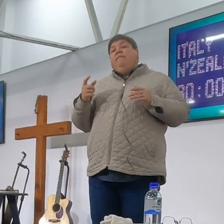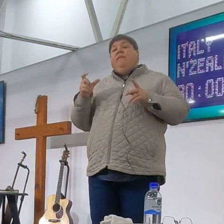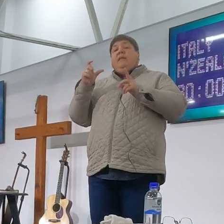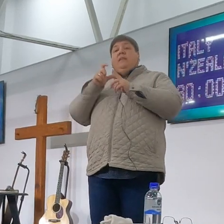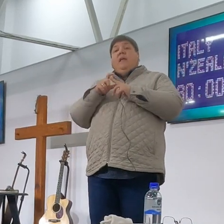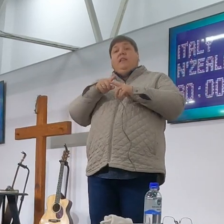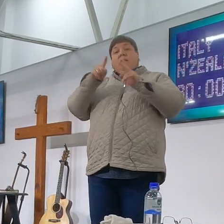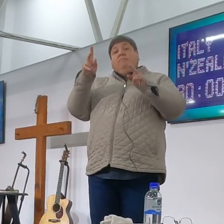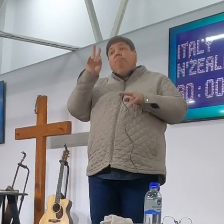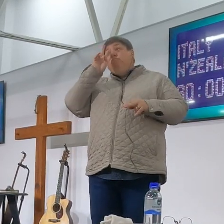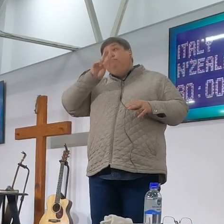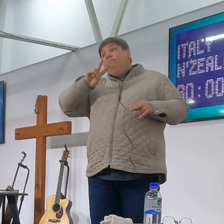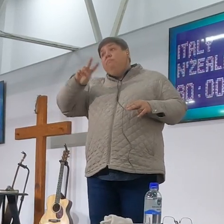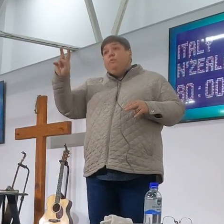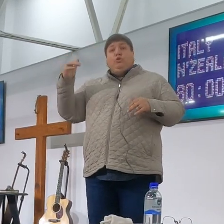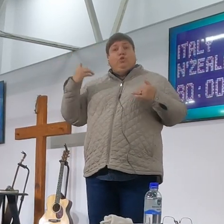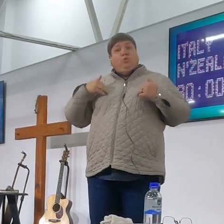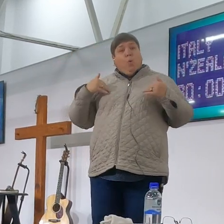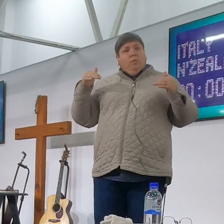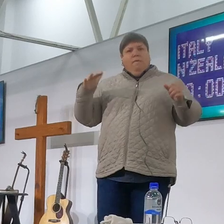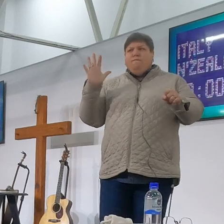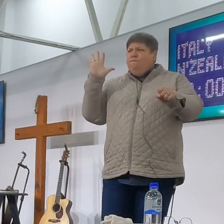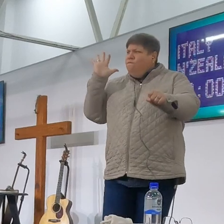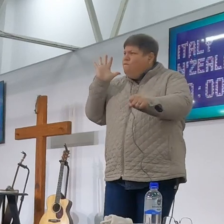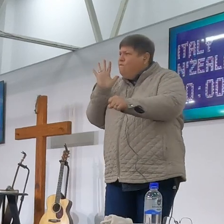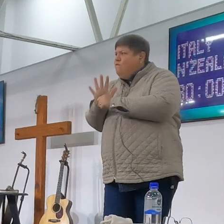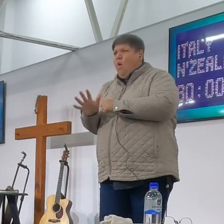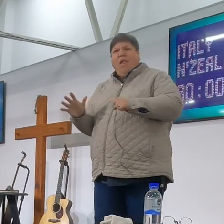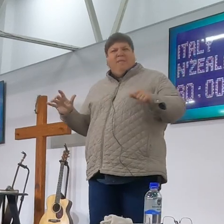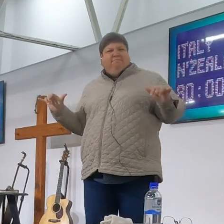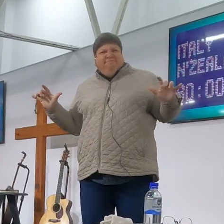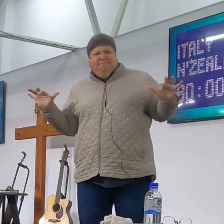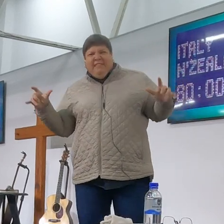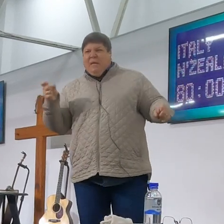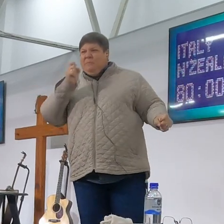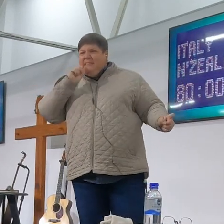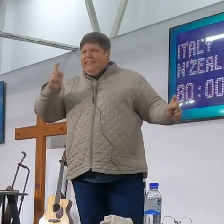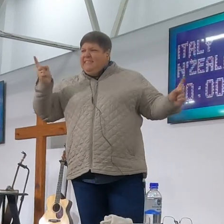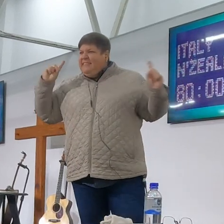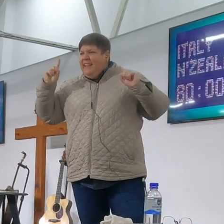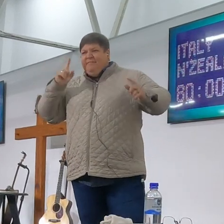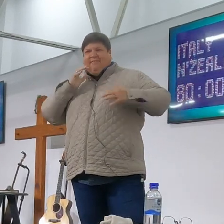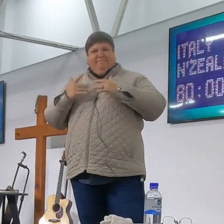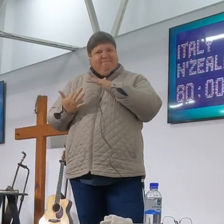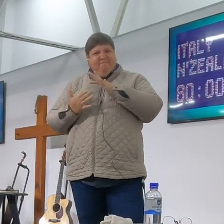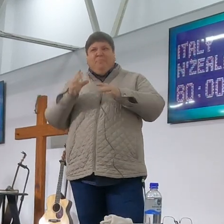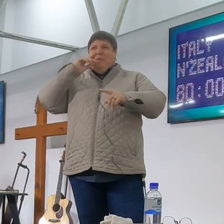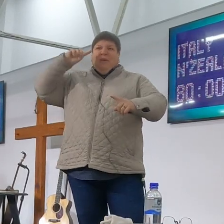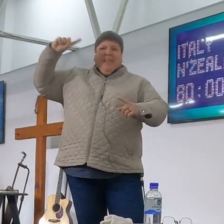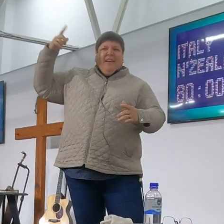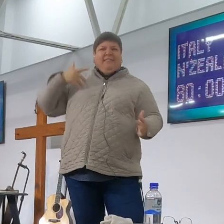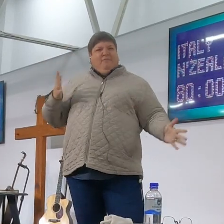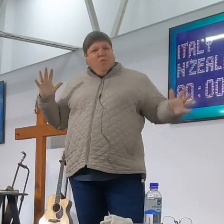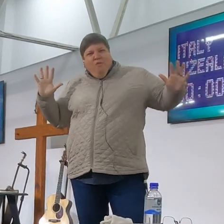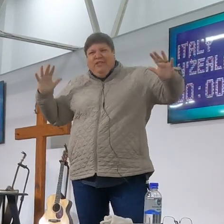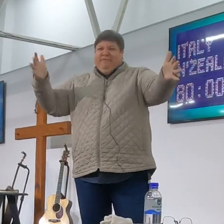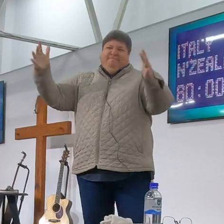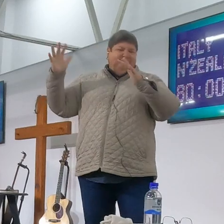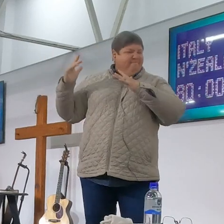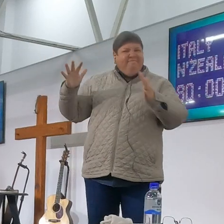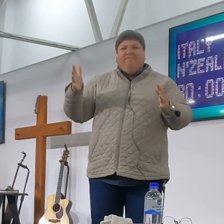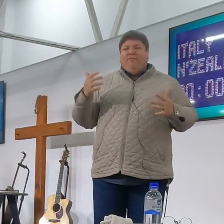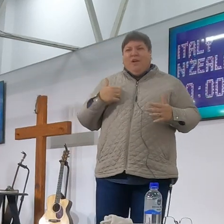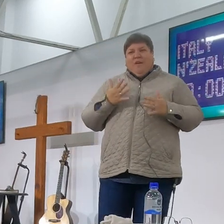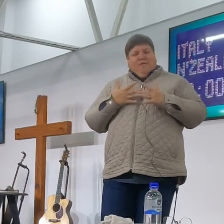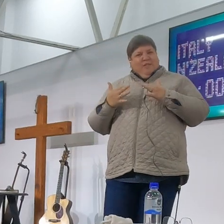dit wat julle hier sien, elke Sondag is die kerk lekker vol en is 'n gebaas en is 'n gekuier en die mense is opgewonde oor die Here en ons sing en ons loof en prys die Here en